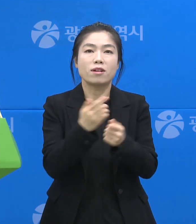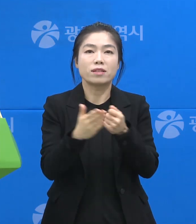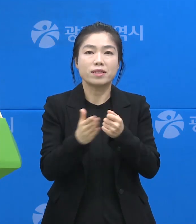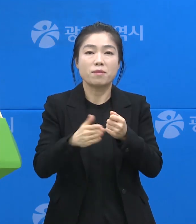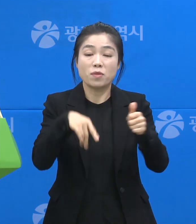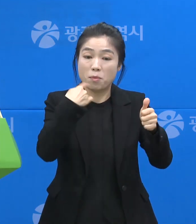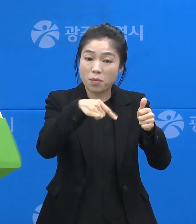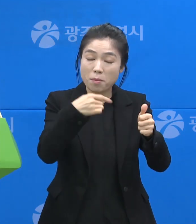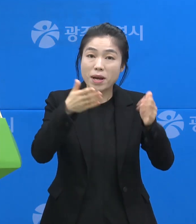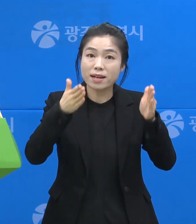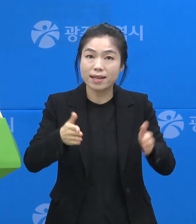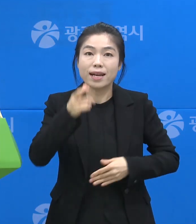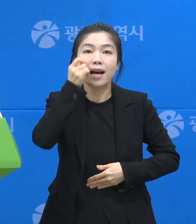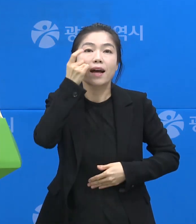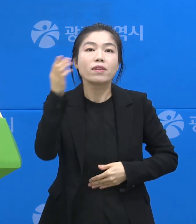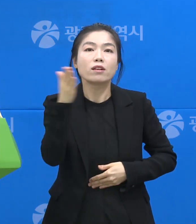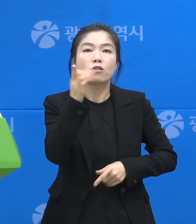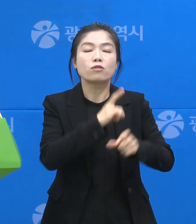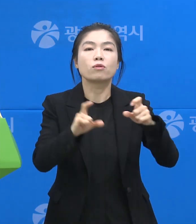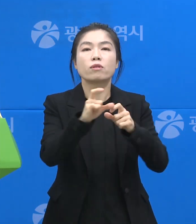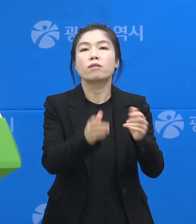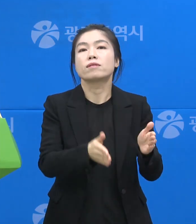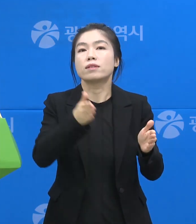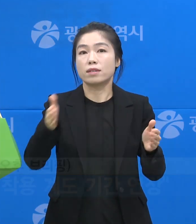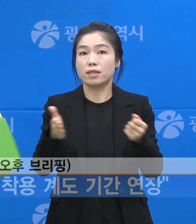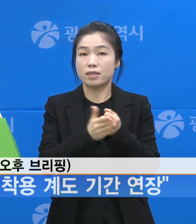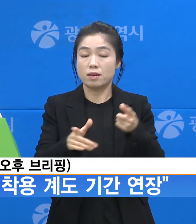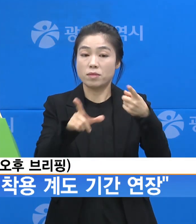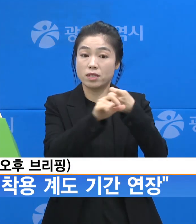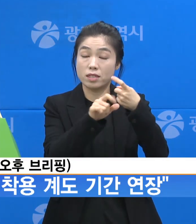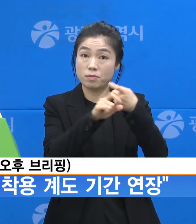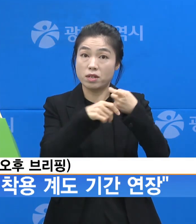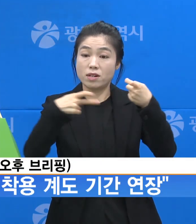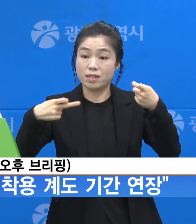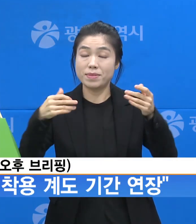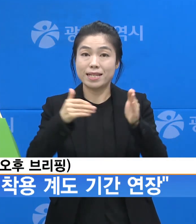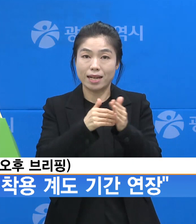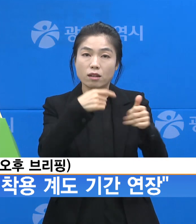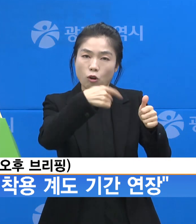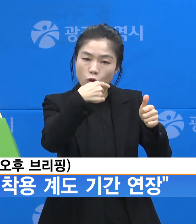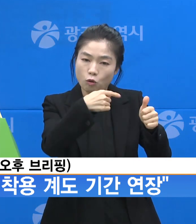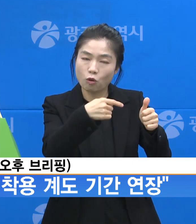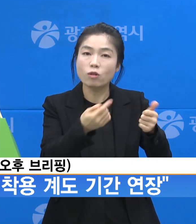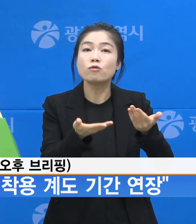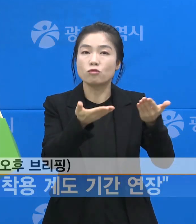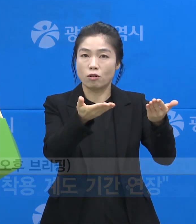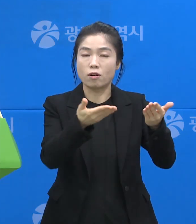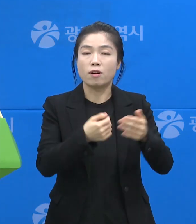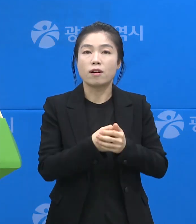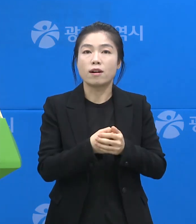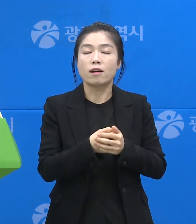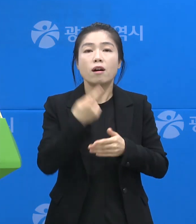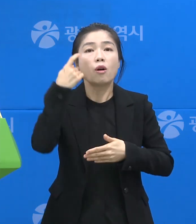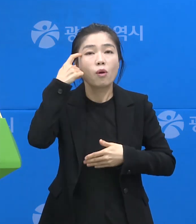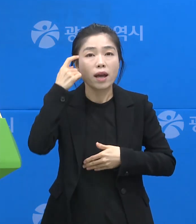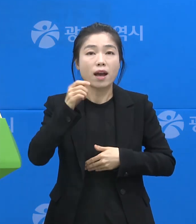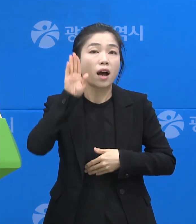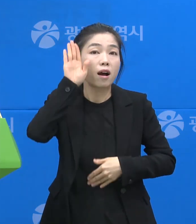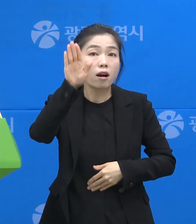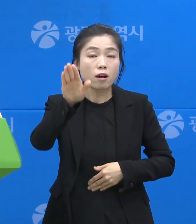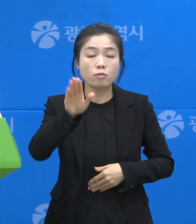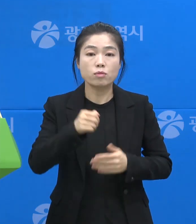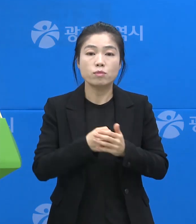계도 기간을 한 달 정도 더 연장했습니다. 그래서 11월 12일까지는 계도 기간으로 할 겁니다. 왜냐하면 향후에